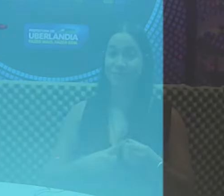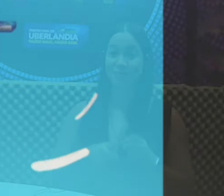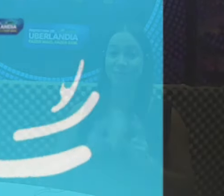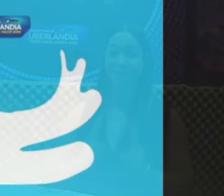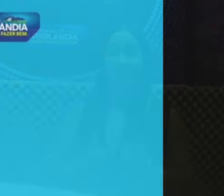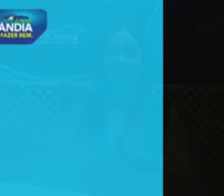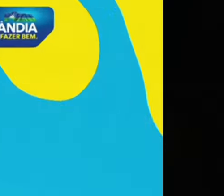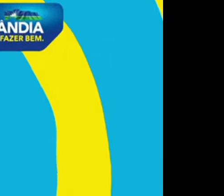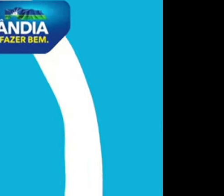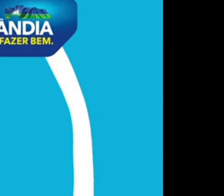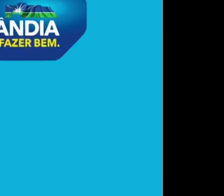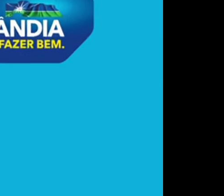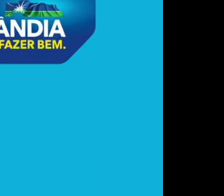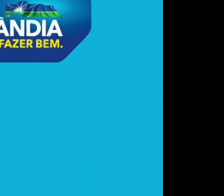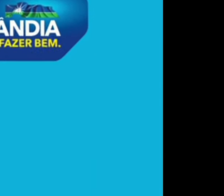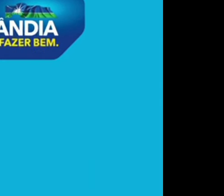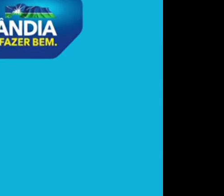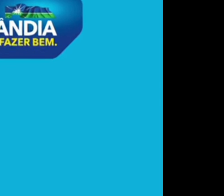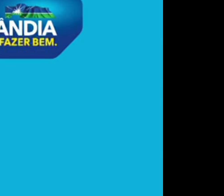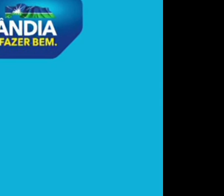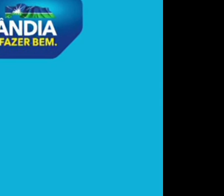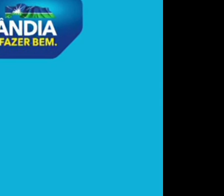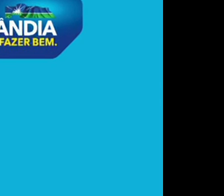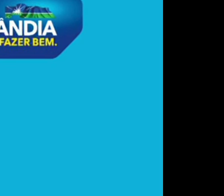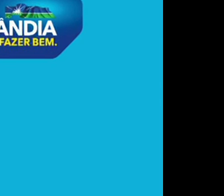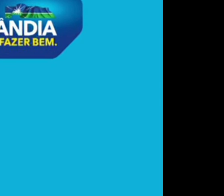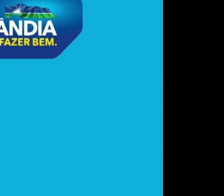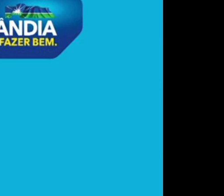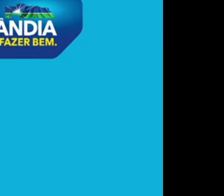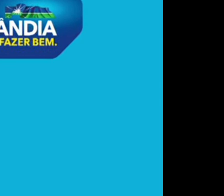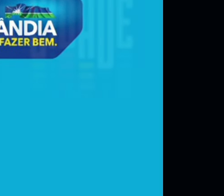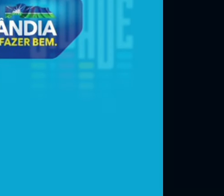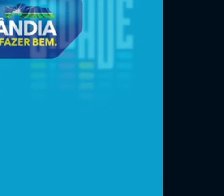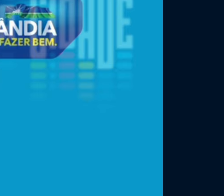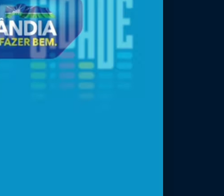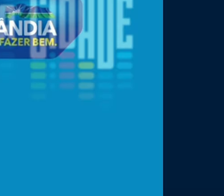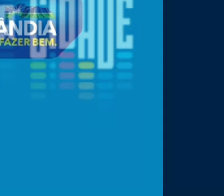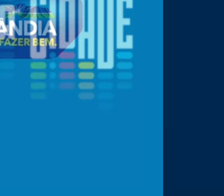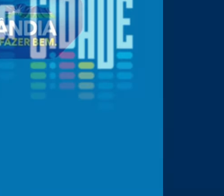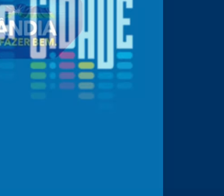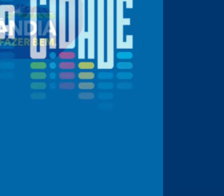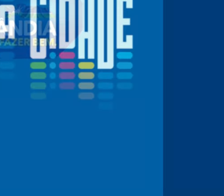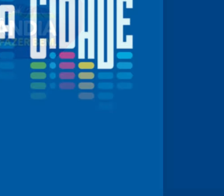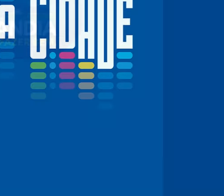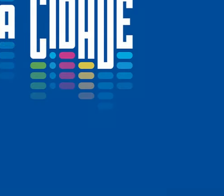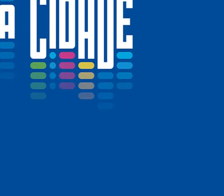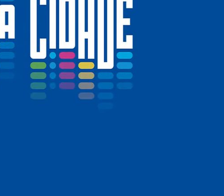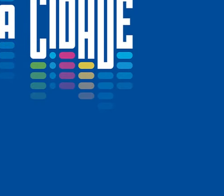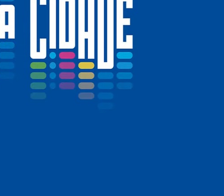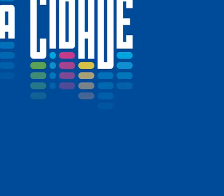Cidade. Continue conosco no portal da Prefeitura e nas redes sociais.